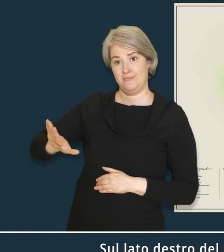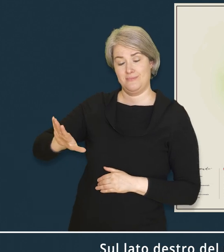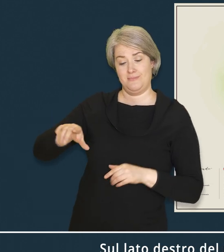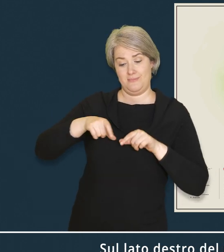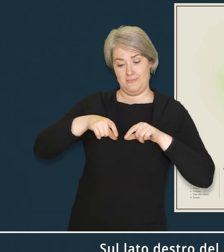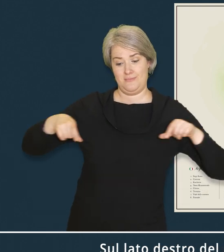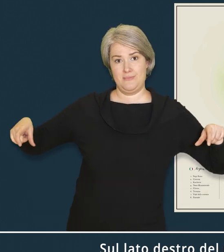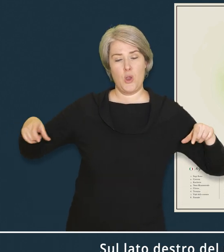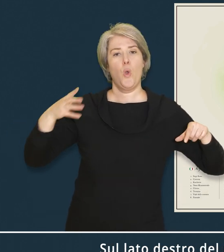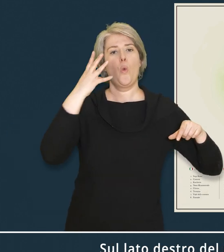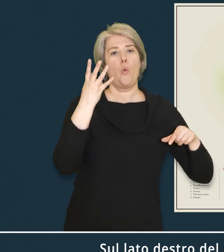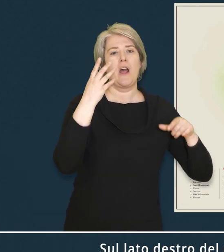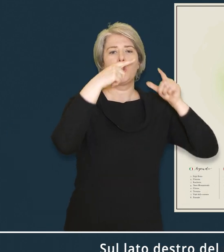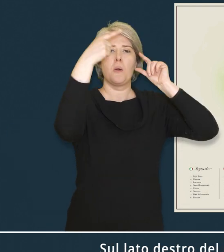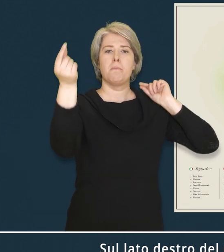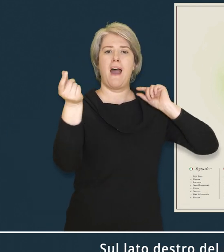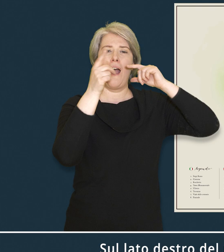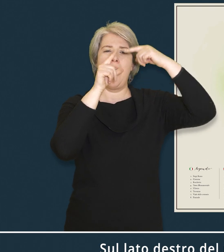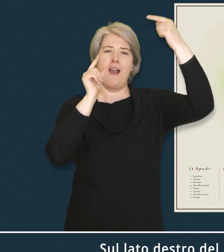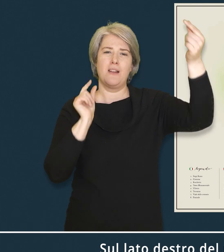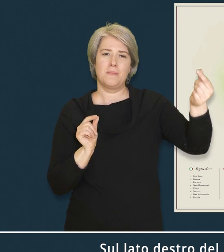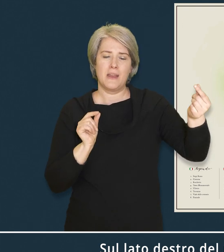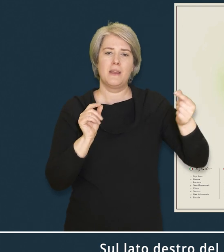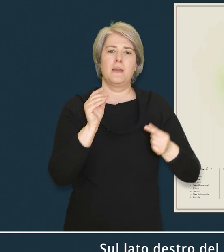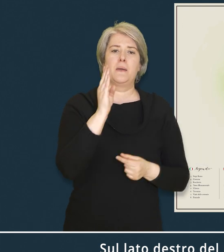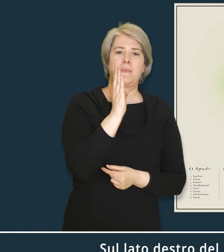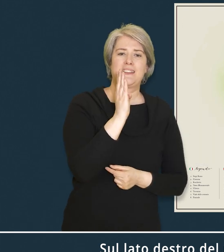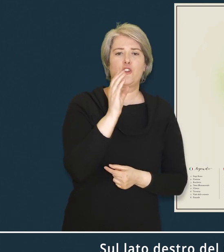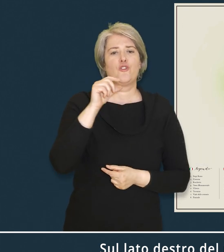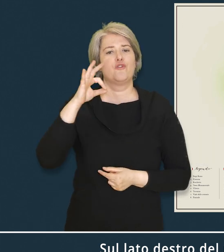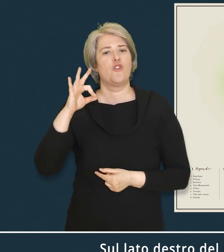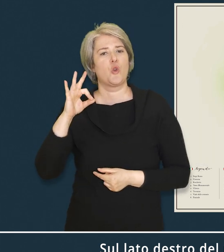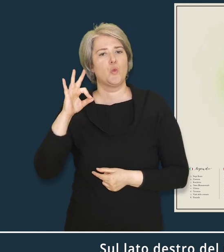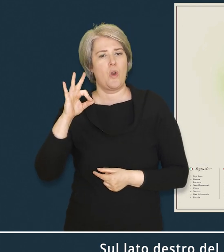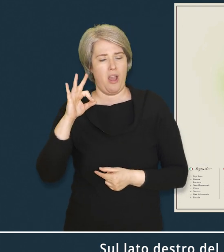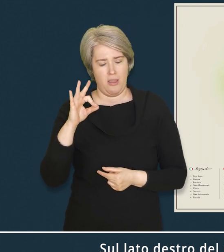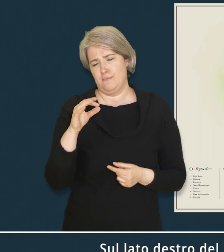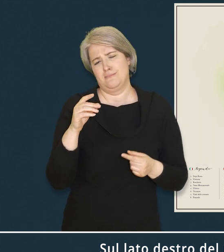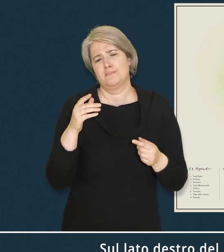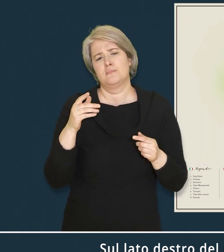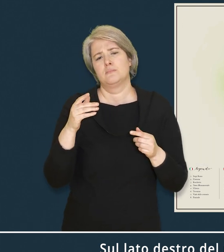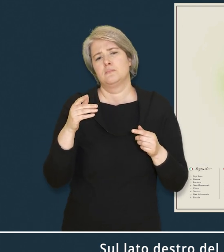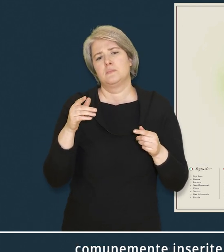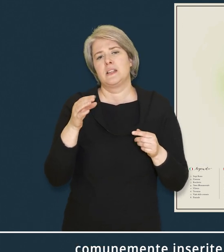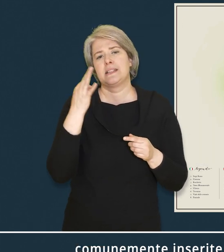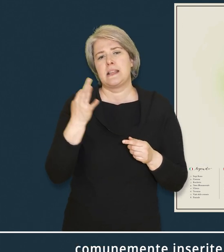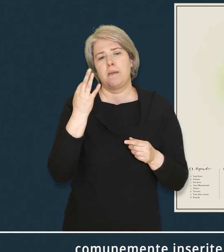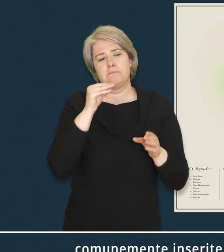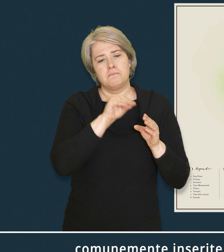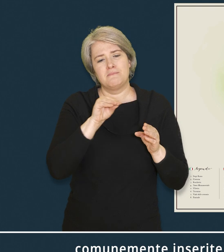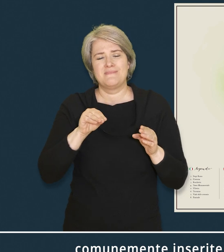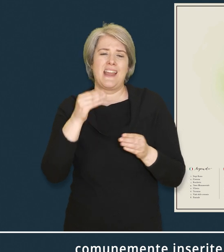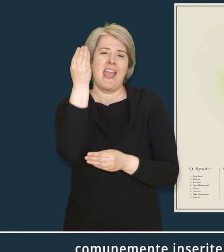Sul lato destro del piazzale sono presenti quattro palme Trachycarpus fortunei,